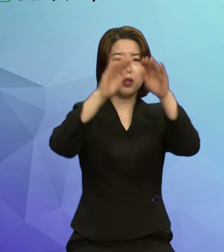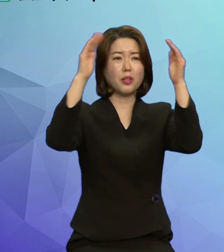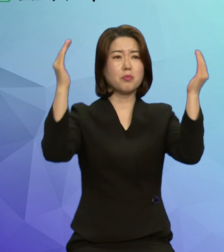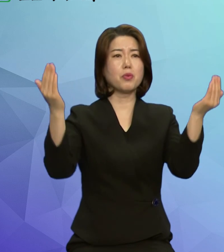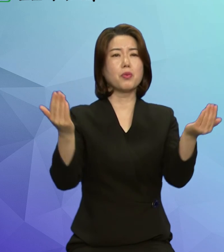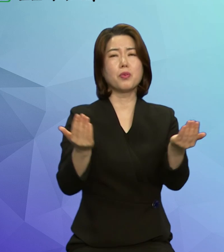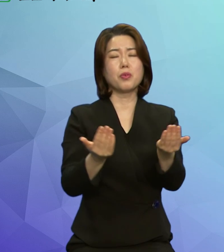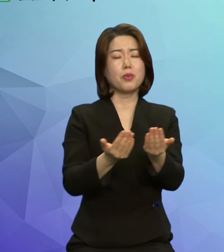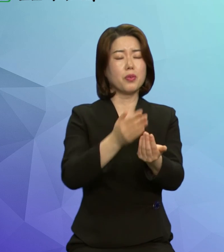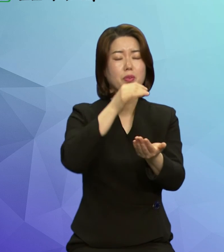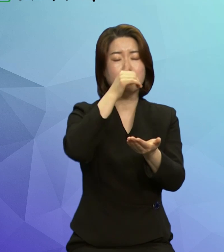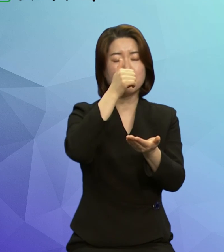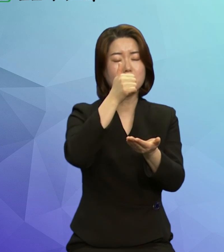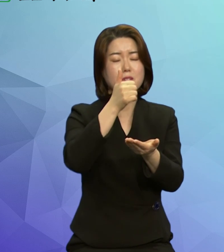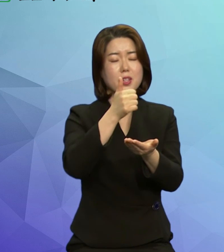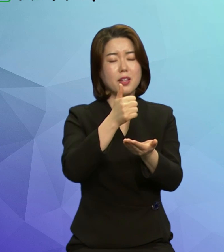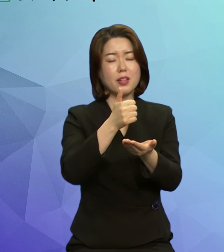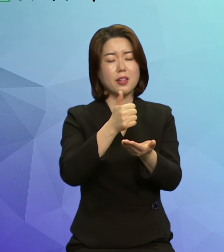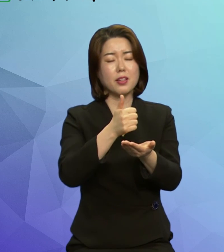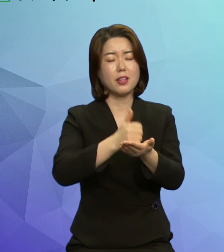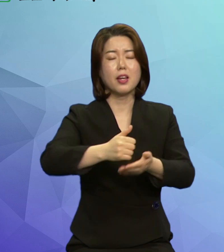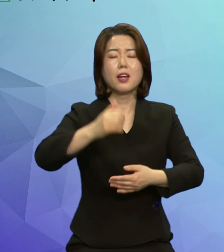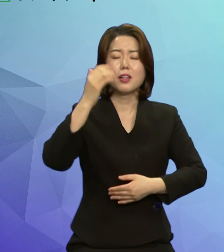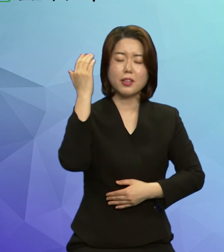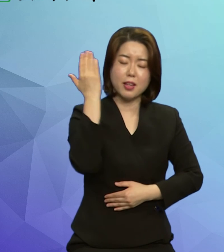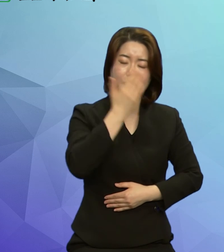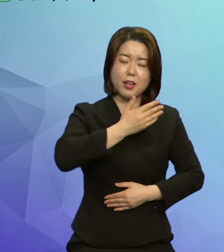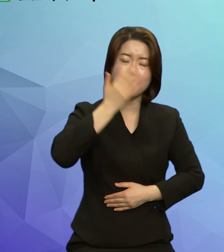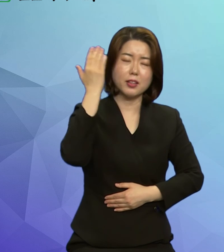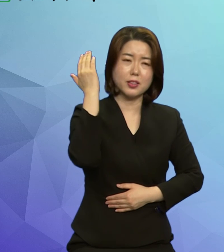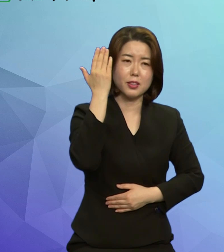나의 모든 죄